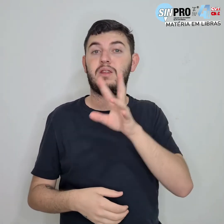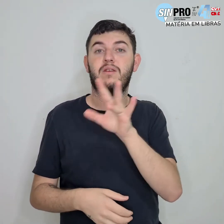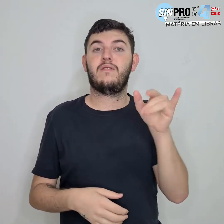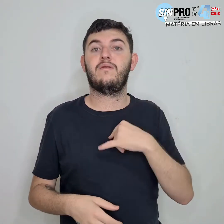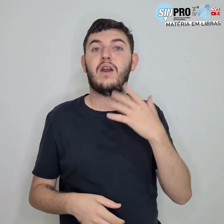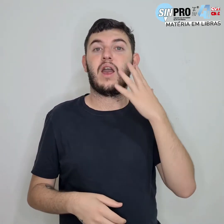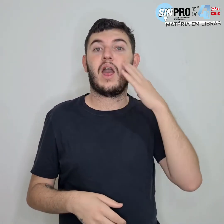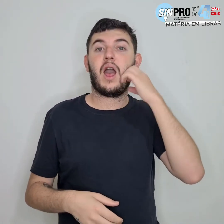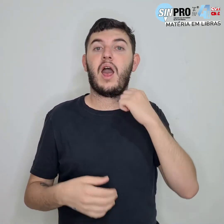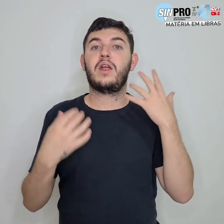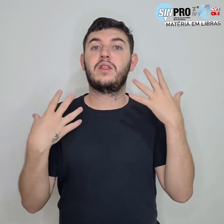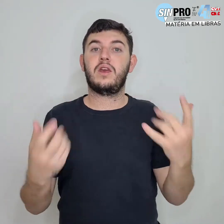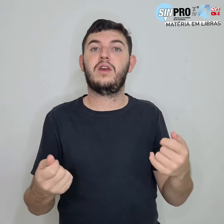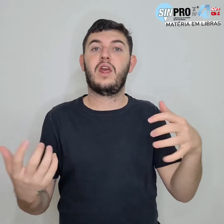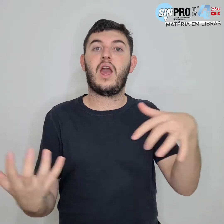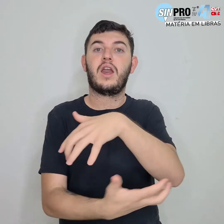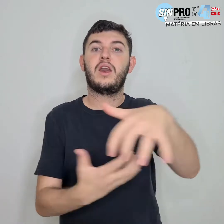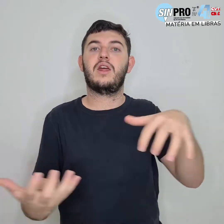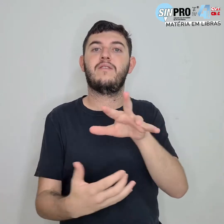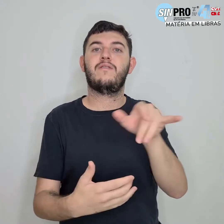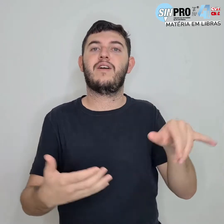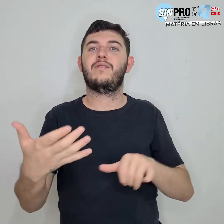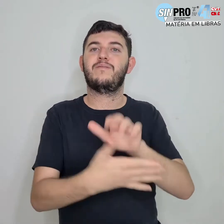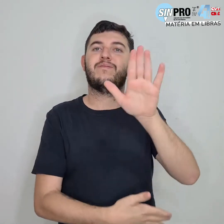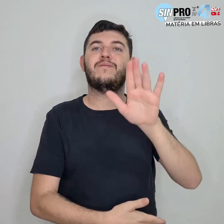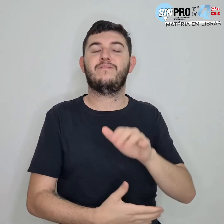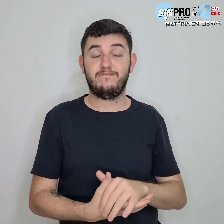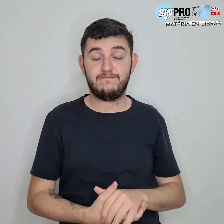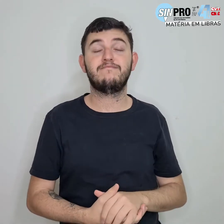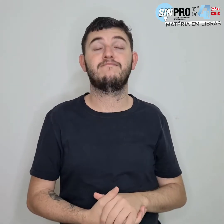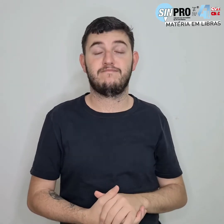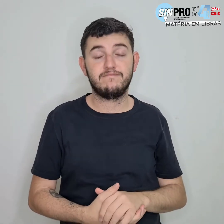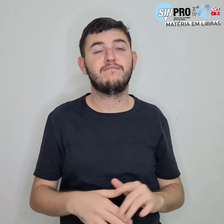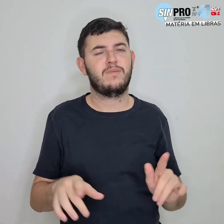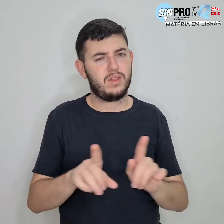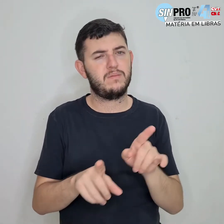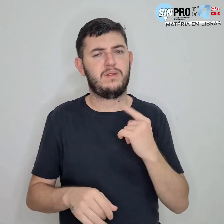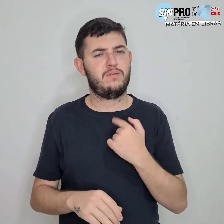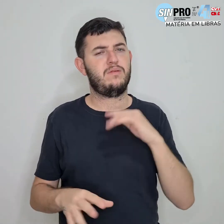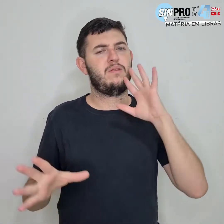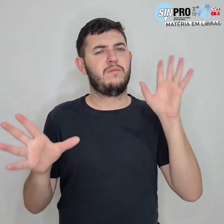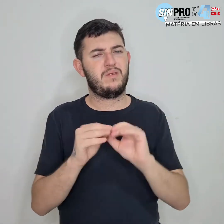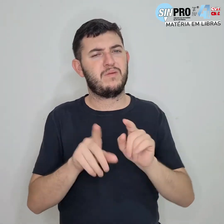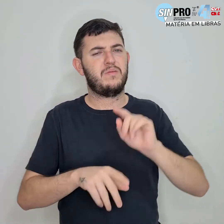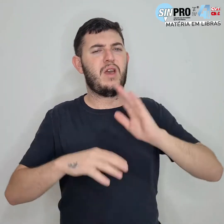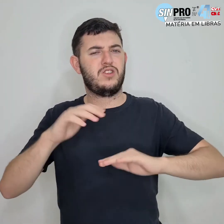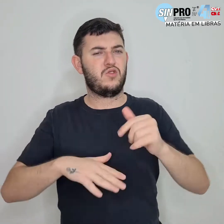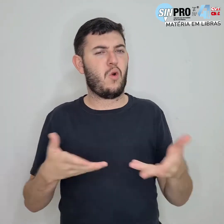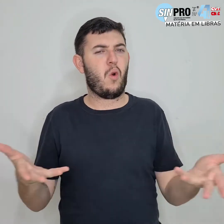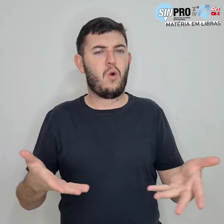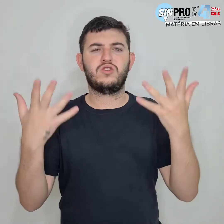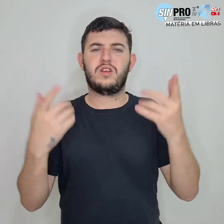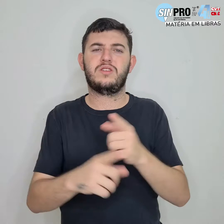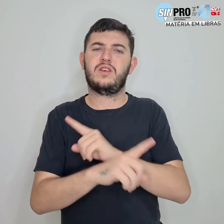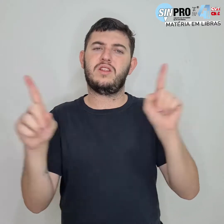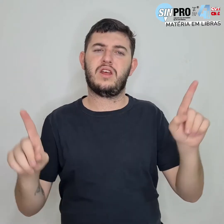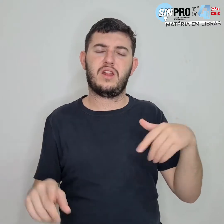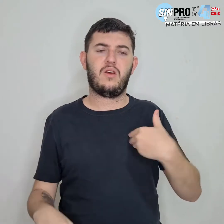será demitido. Além disso, todo tipo de atitude que hoje não é permitido ao Estado atacar ao trabalhador,